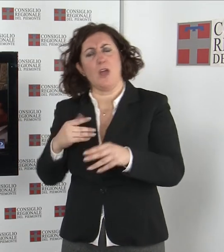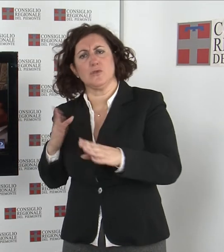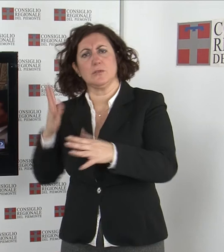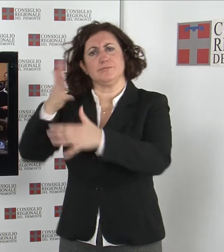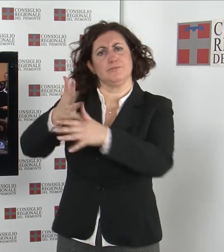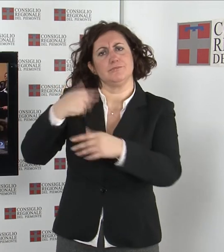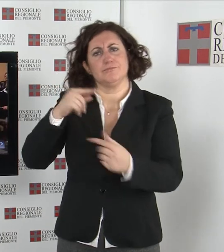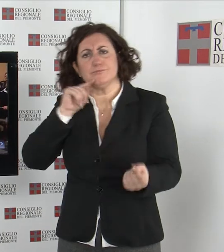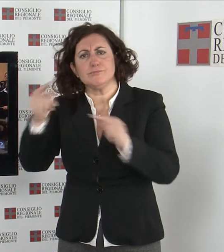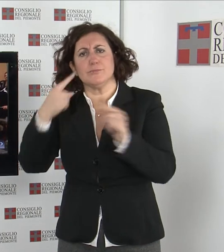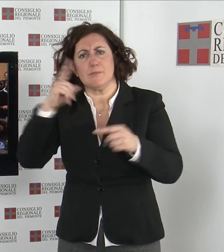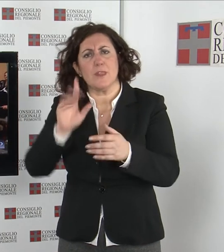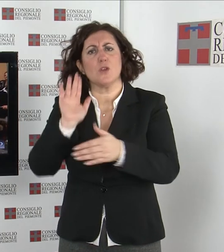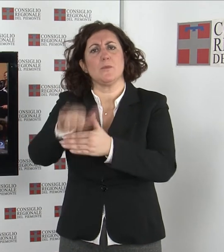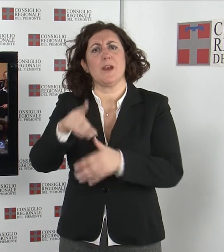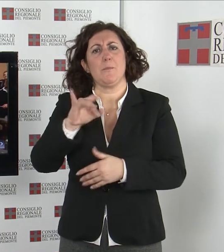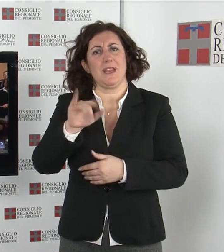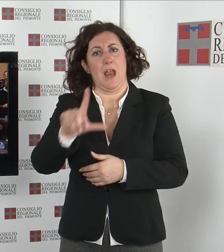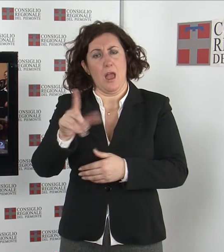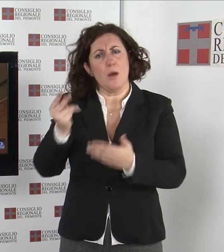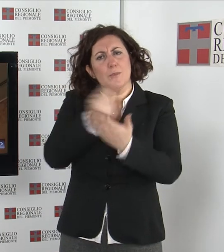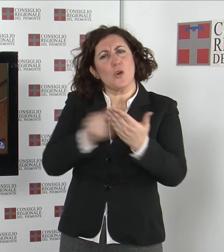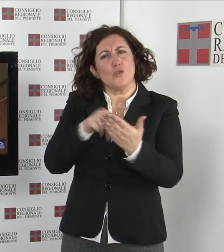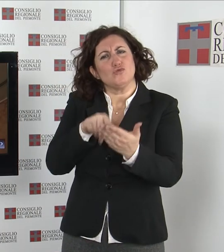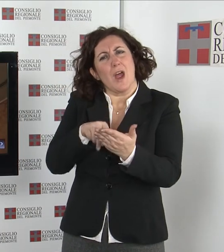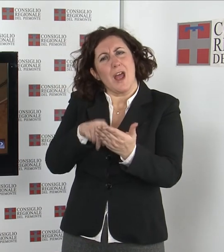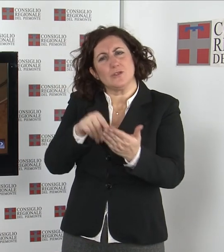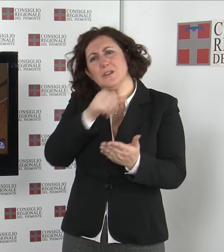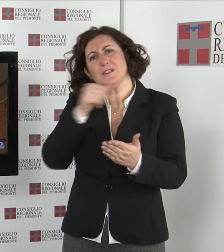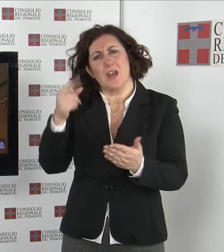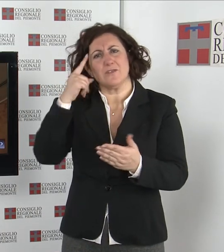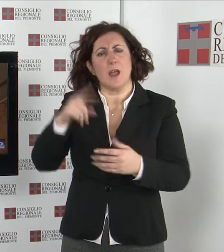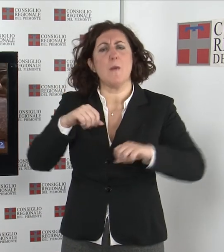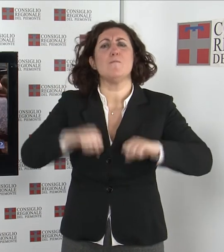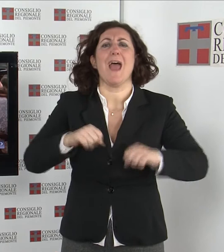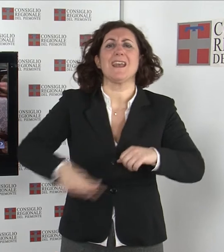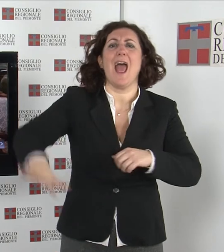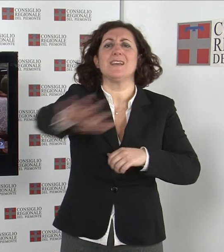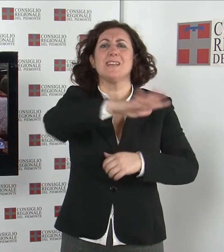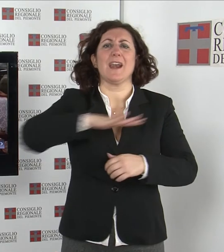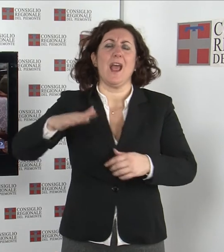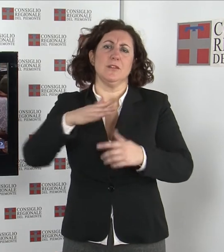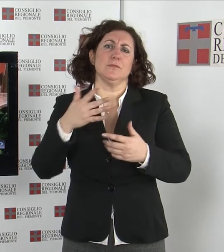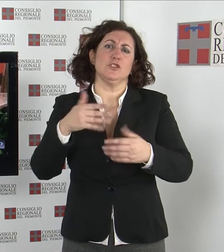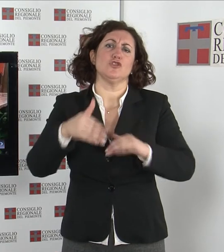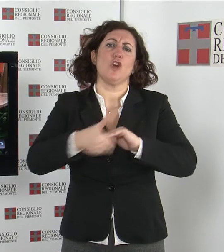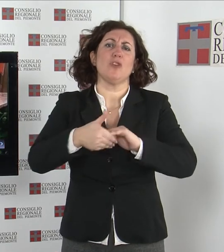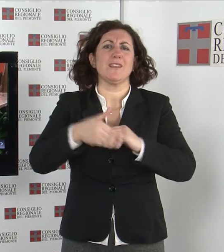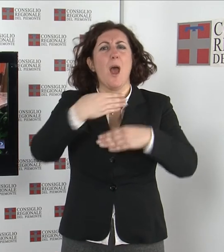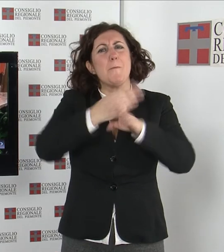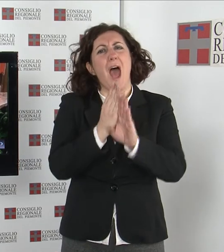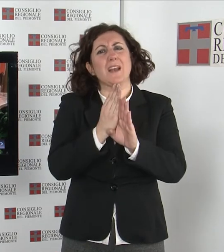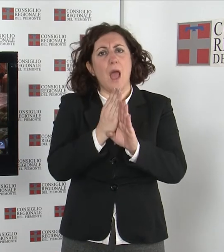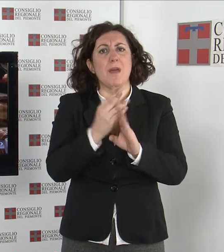Il progetto è basato sulla convinzione che i parametri valutare il benessere della società non debbano essere solo di carattere economico